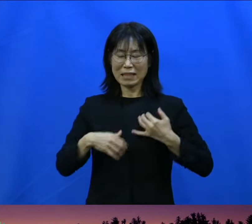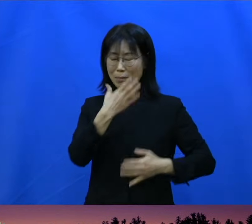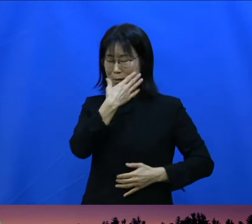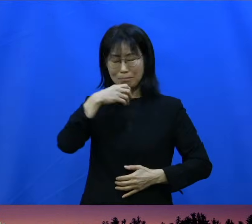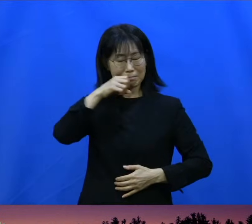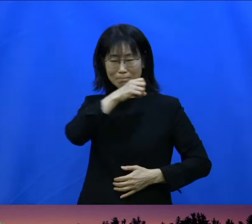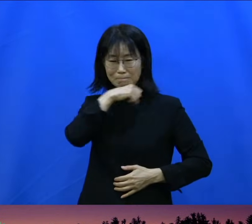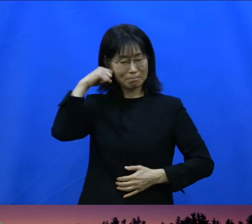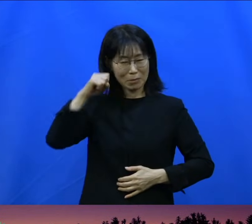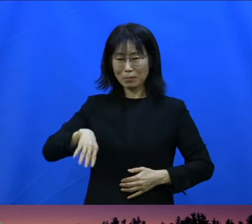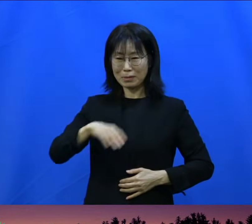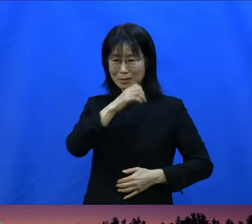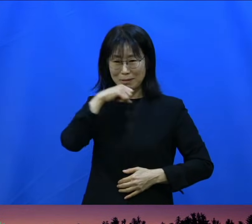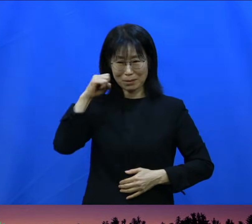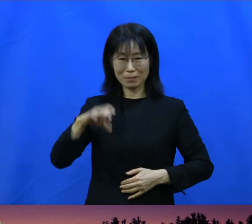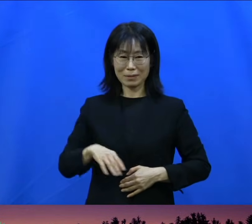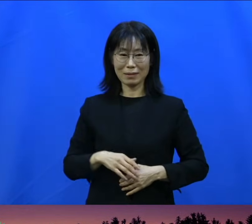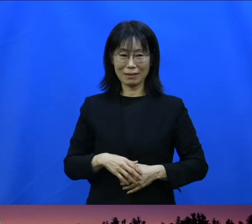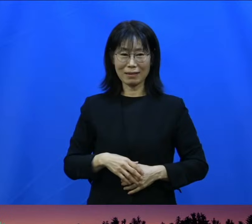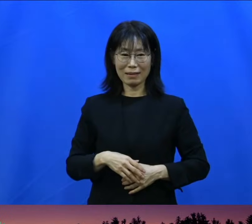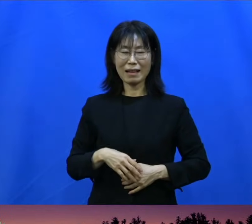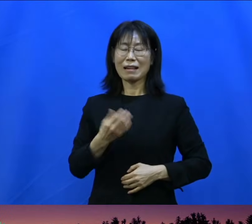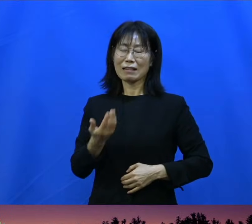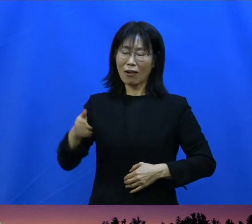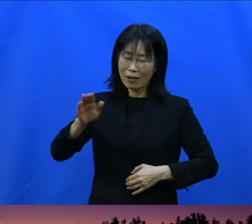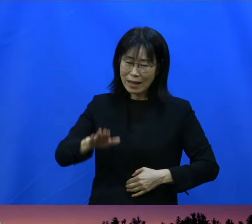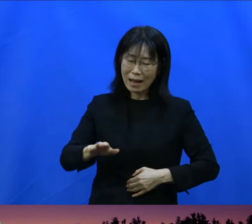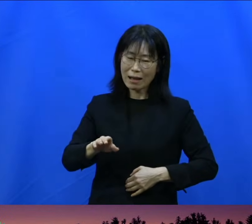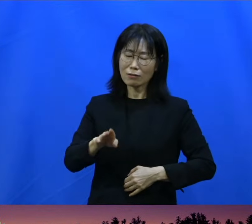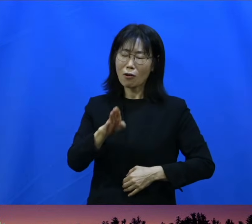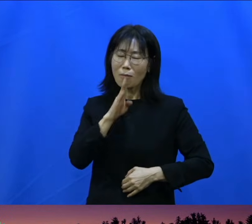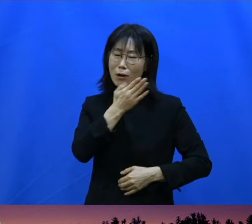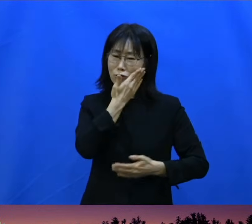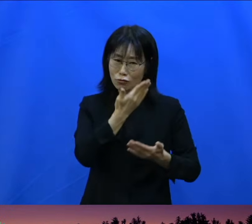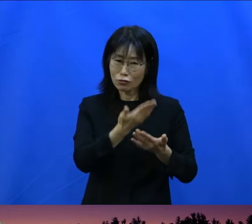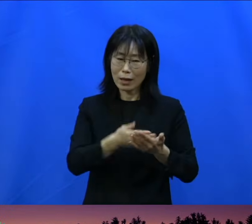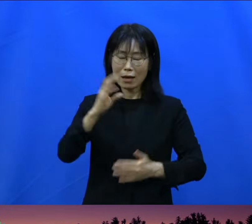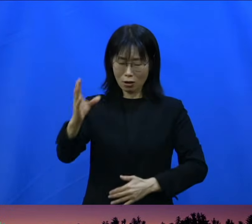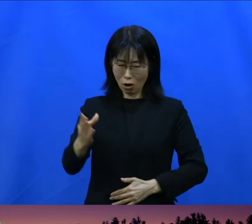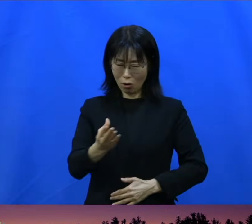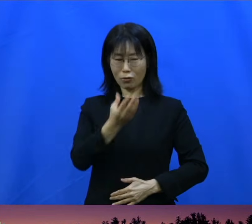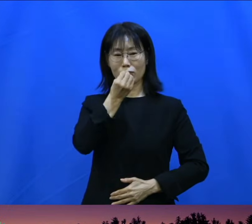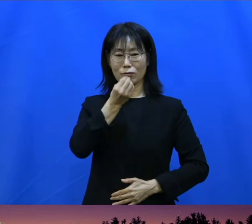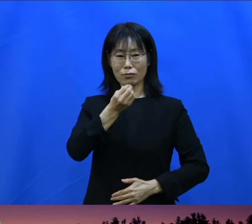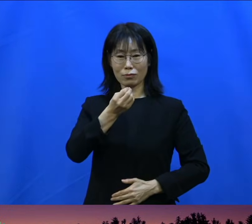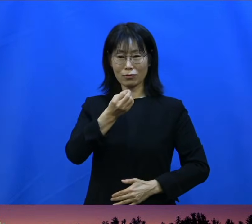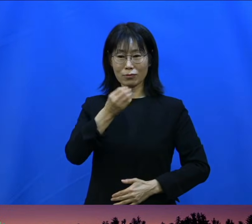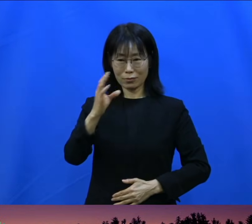그때 여러분, 하나님은 거룩에 관심 많으세요. 우리하고 이렇게 차이가 많아요.